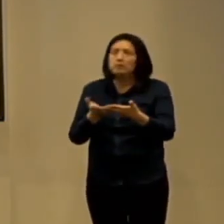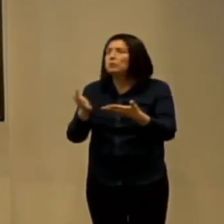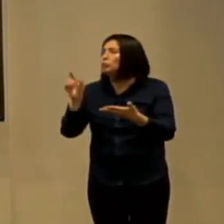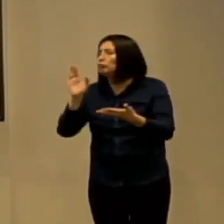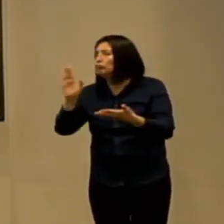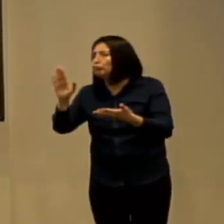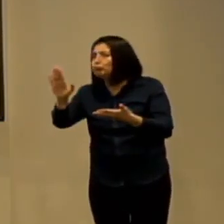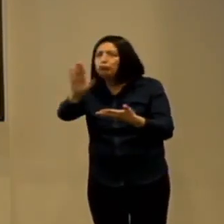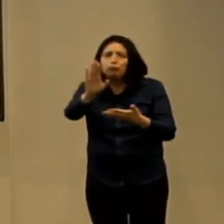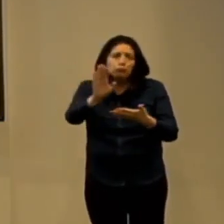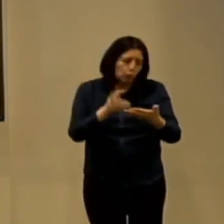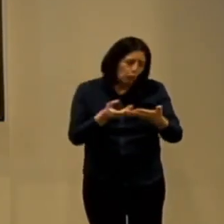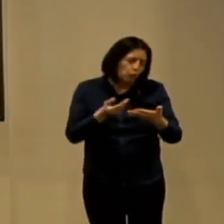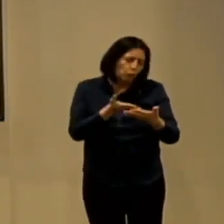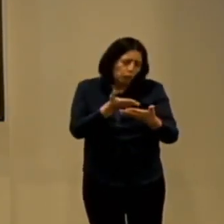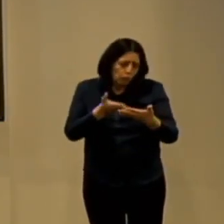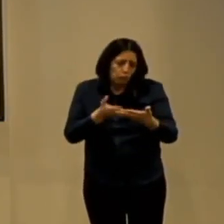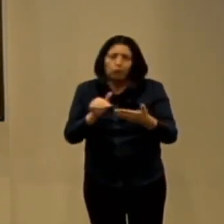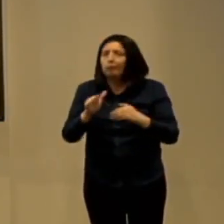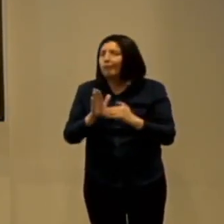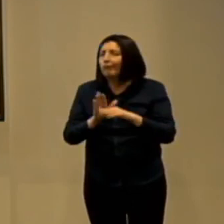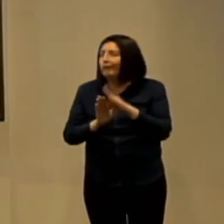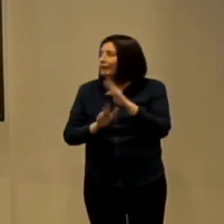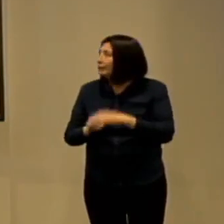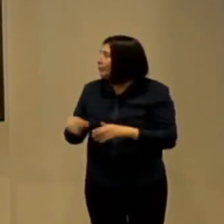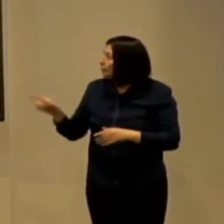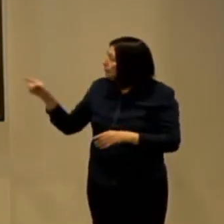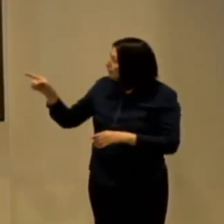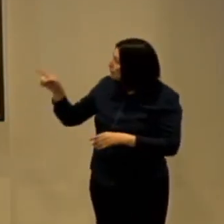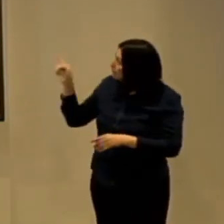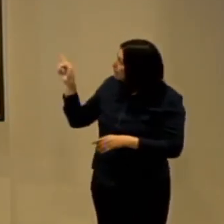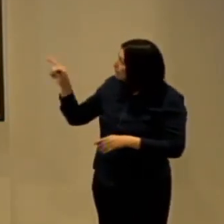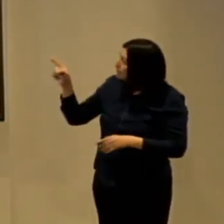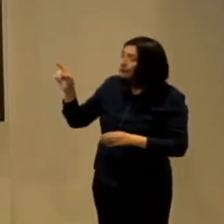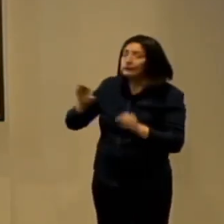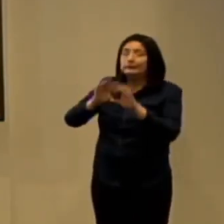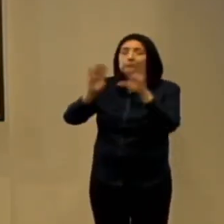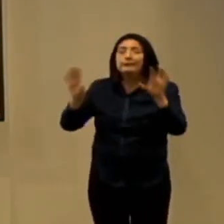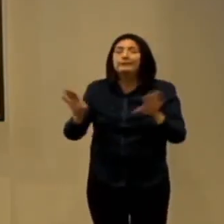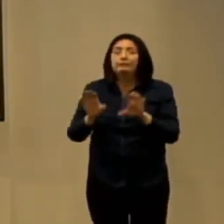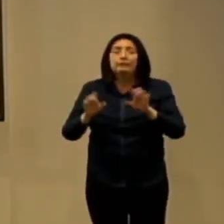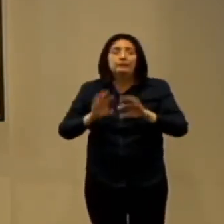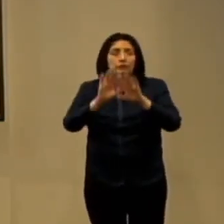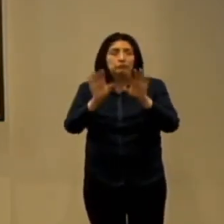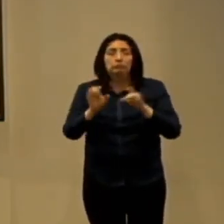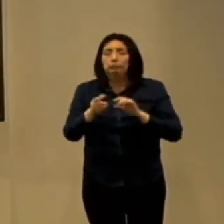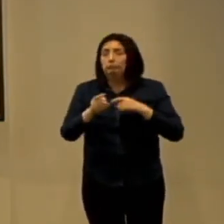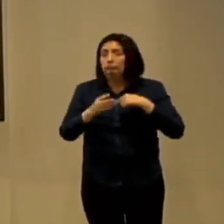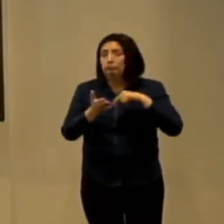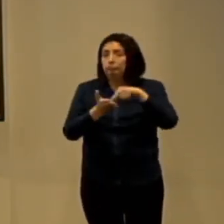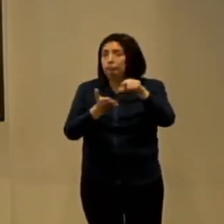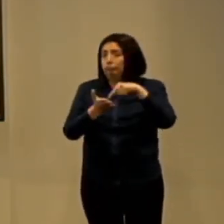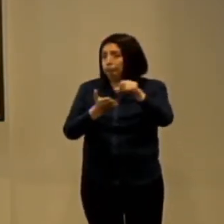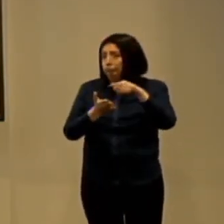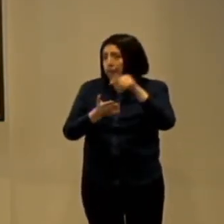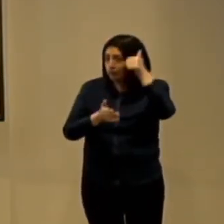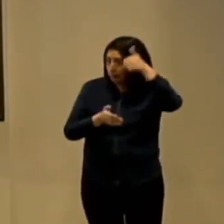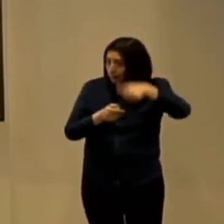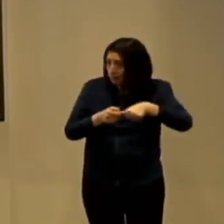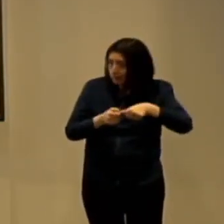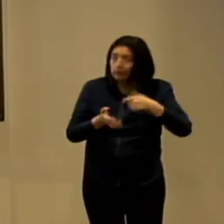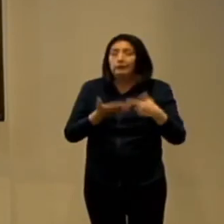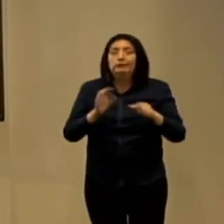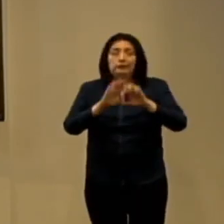dirección regional cómo está avanzando, ¿sí? Esto es solamente la certificación vía online. Recuerde que tenemos un aplicativo